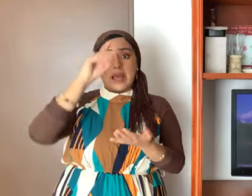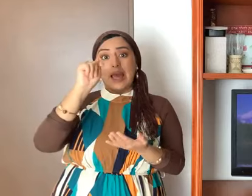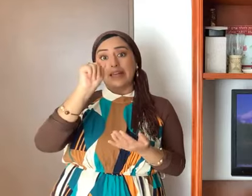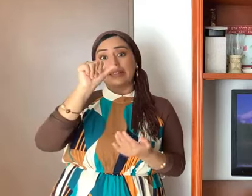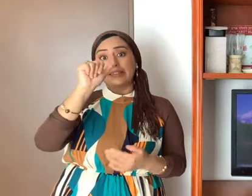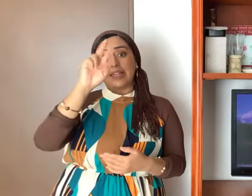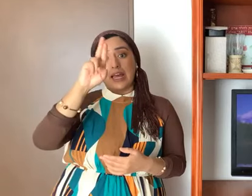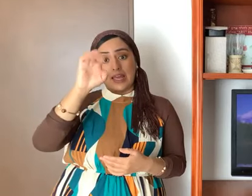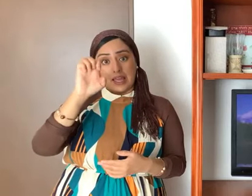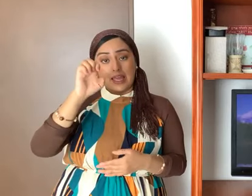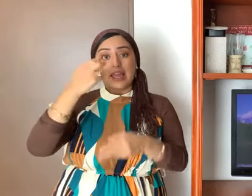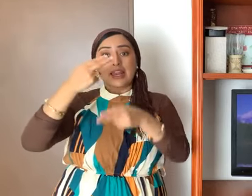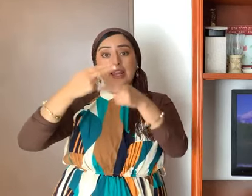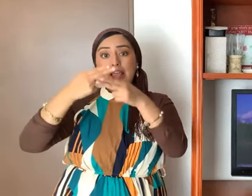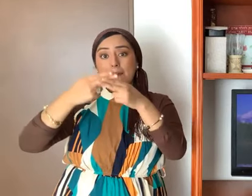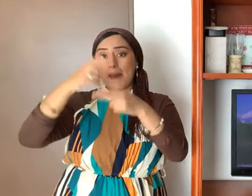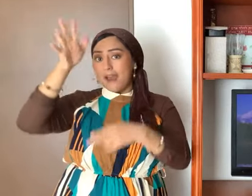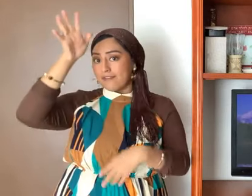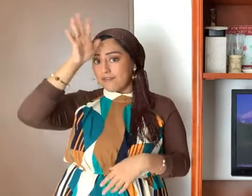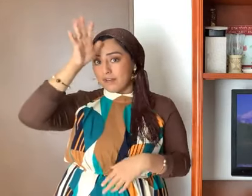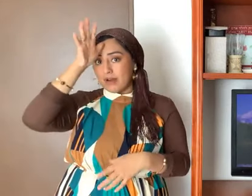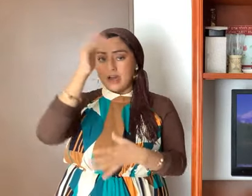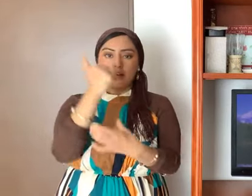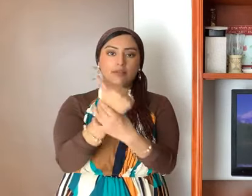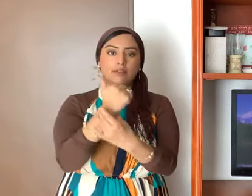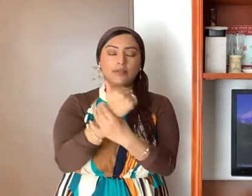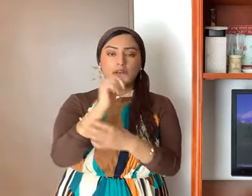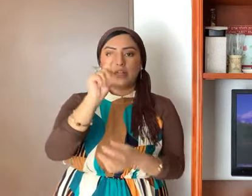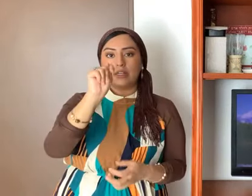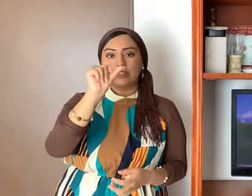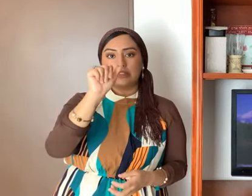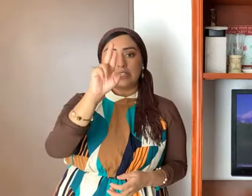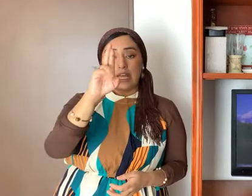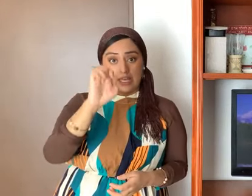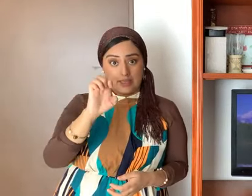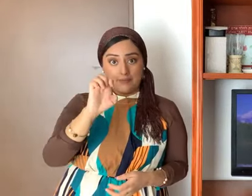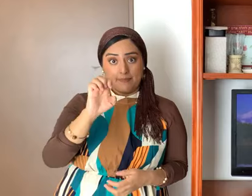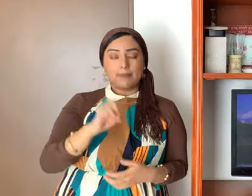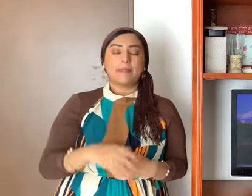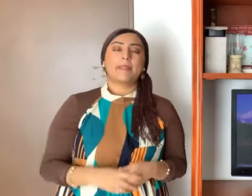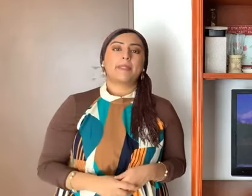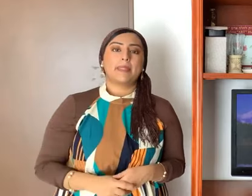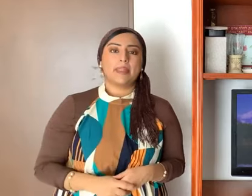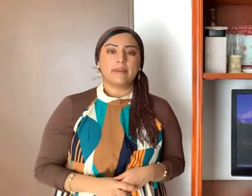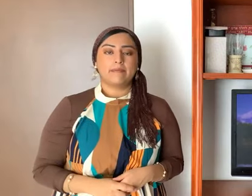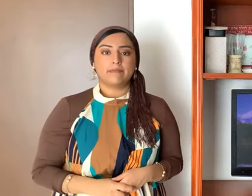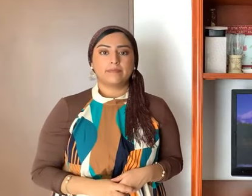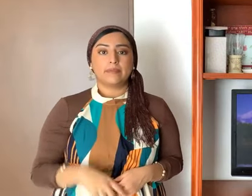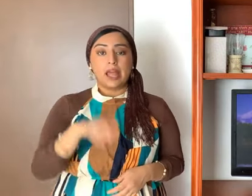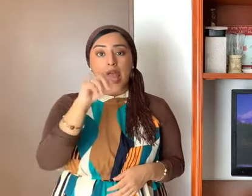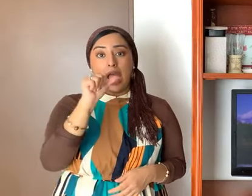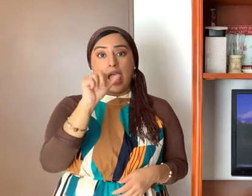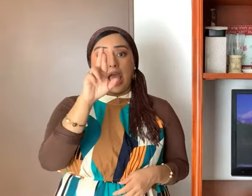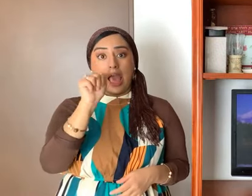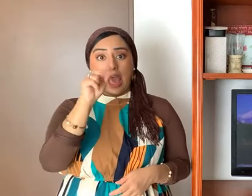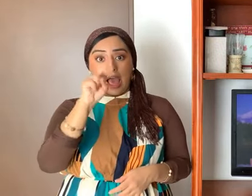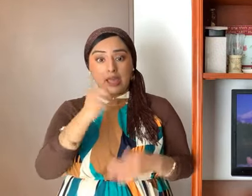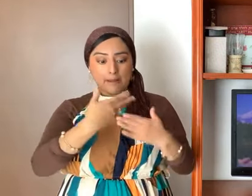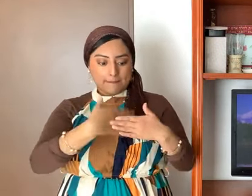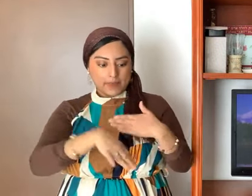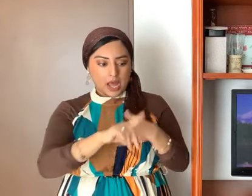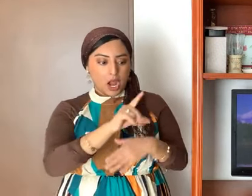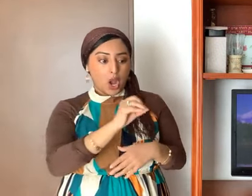Taré era el padre de Abraham, de Nacor y de Harán. Harán engendró a